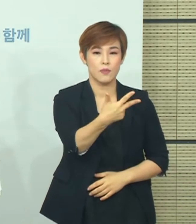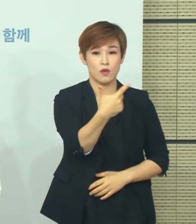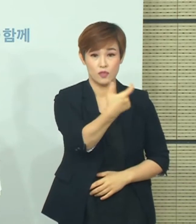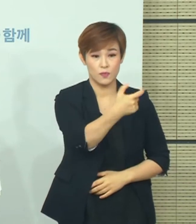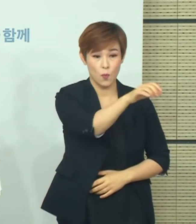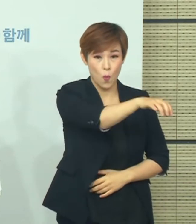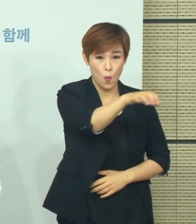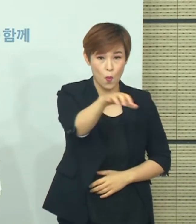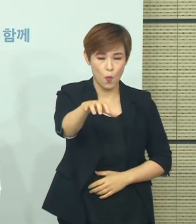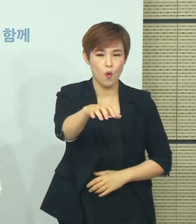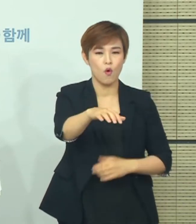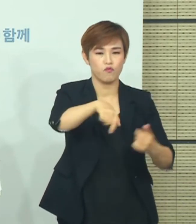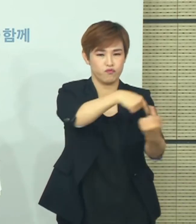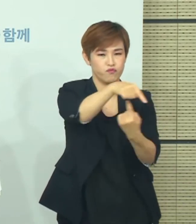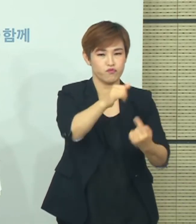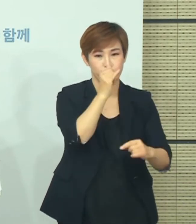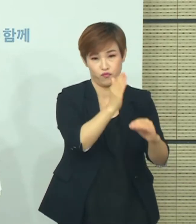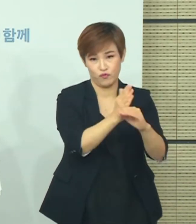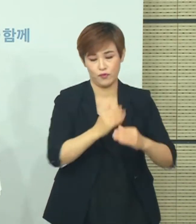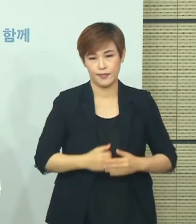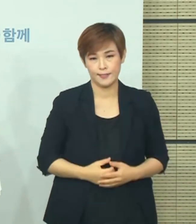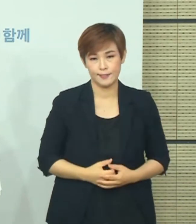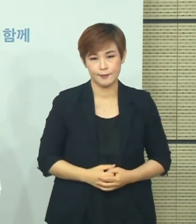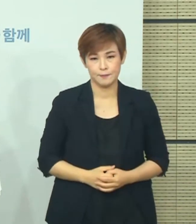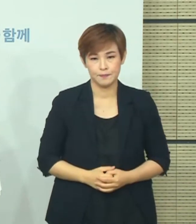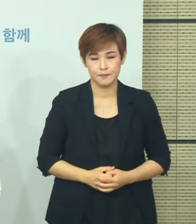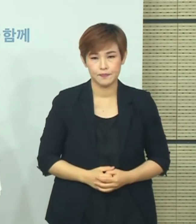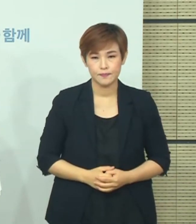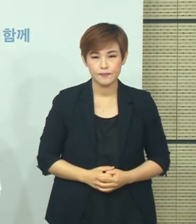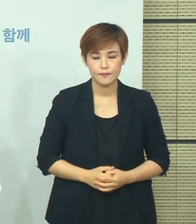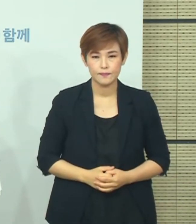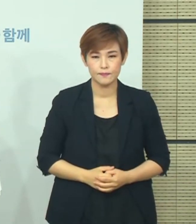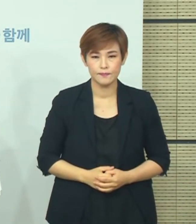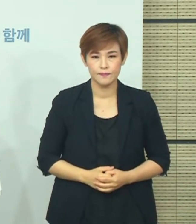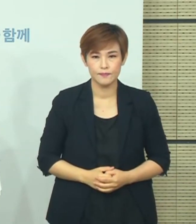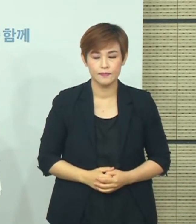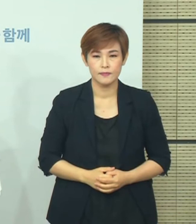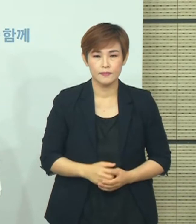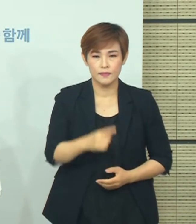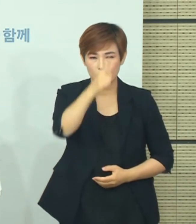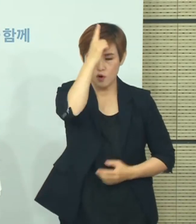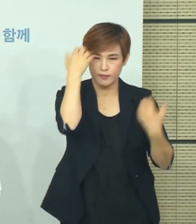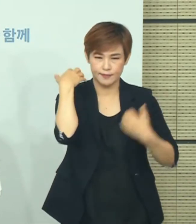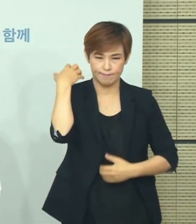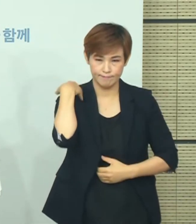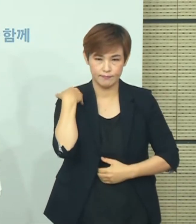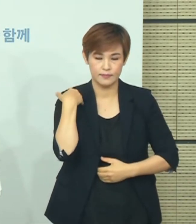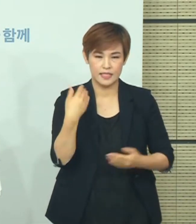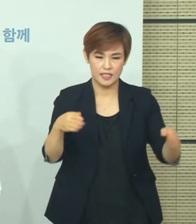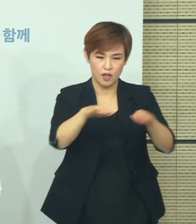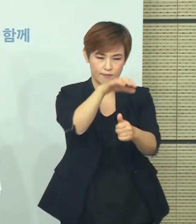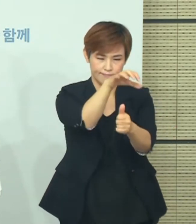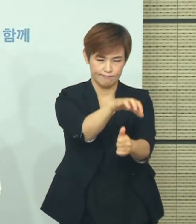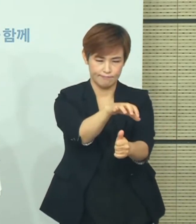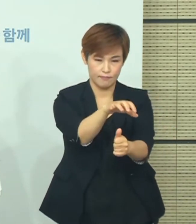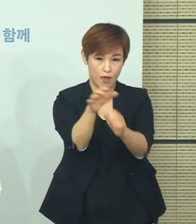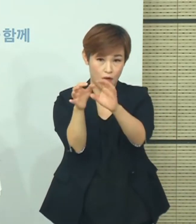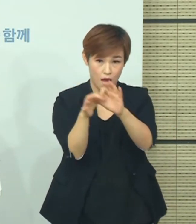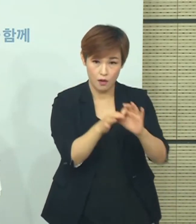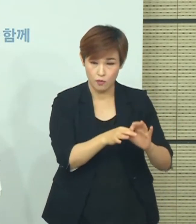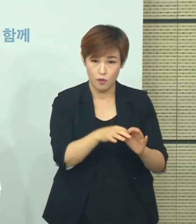2,760실을 운영하고 있는 상황입니다. 현재와 같은 정부 주도의 시설 격리를 유지하기 위해